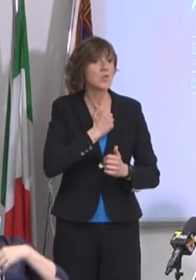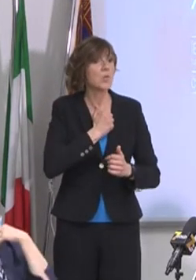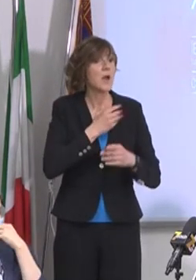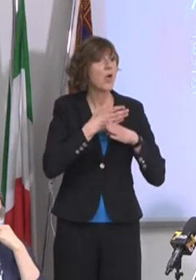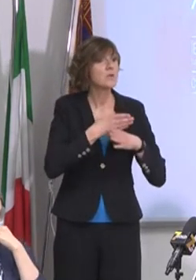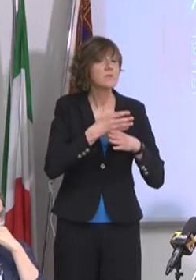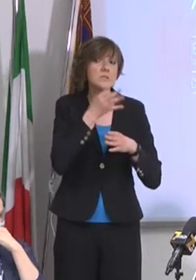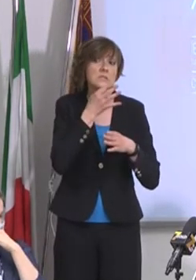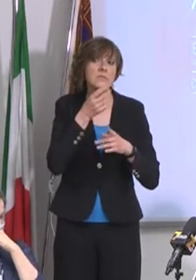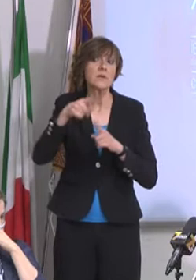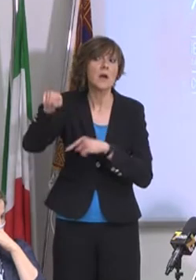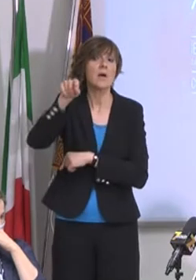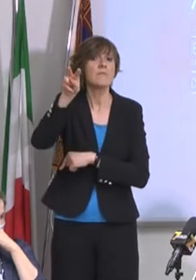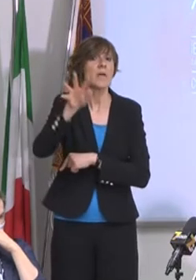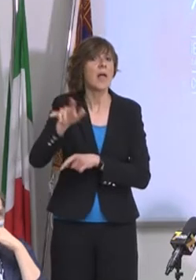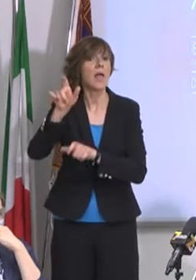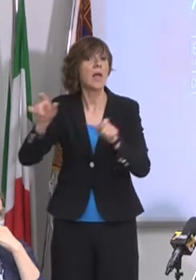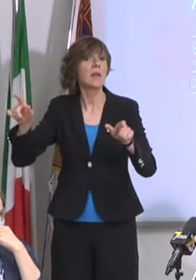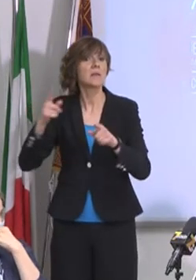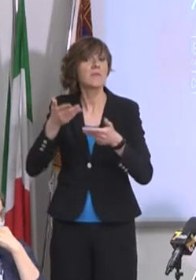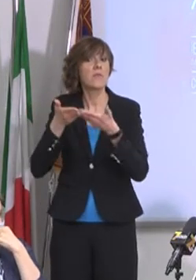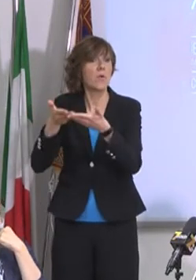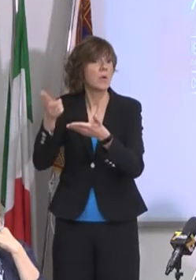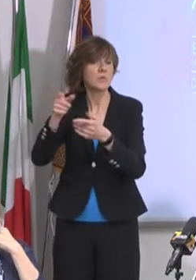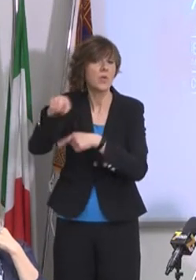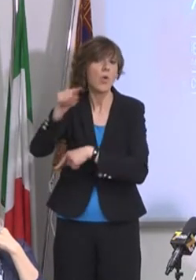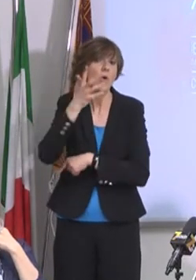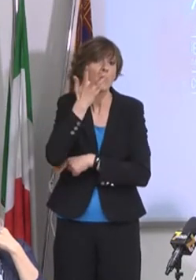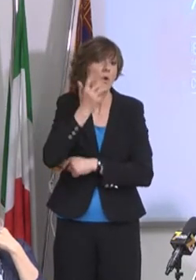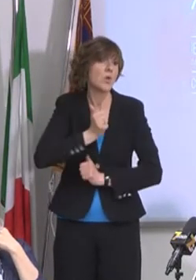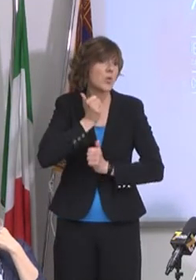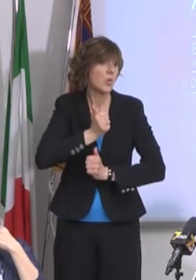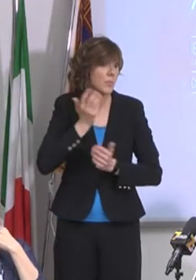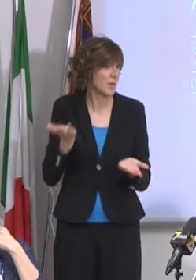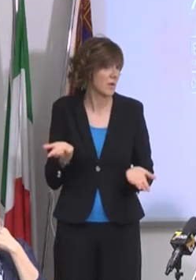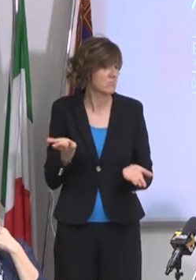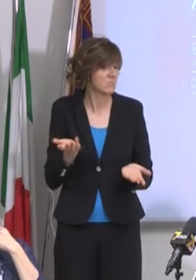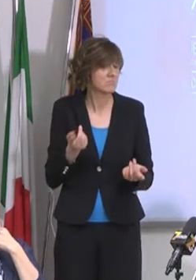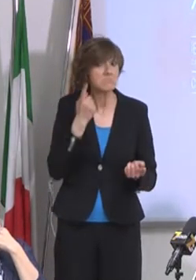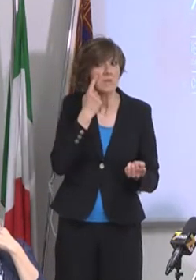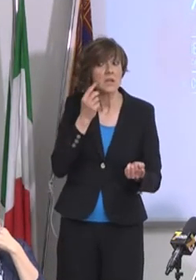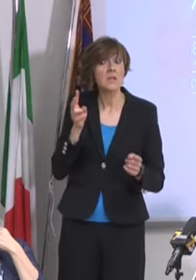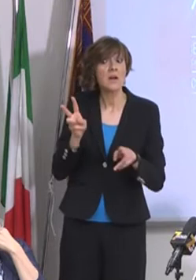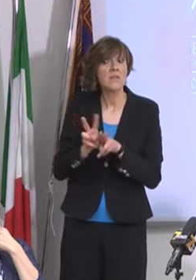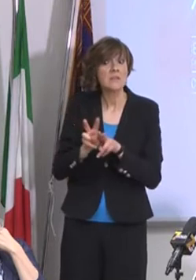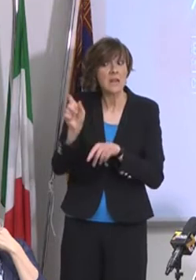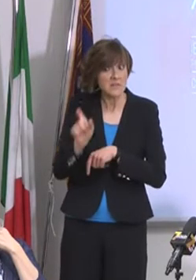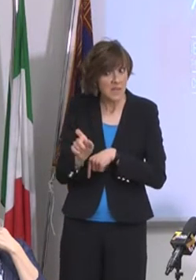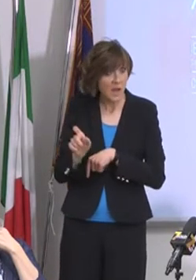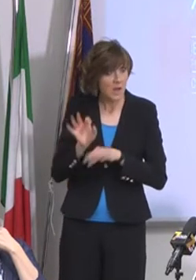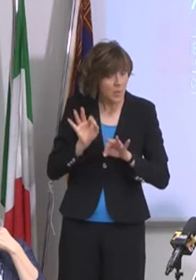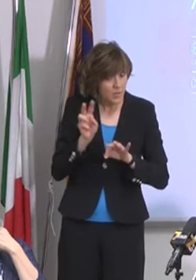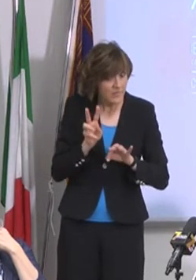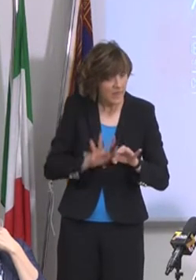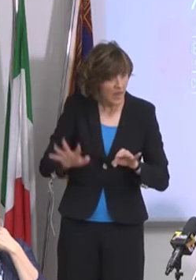fare i veneti perché veneti vogliono tanto è vero che se non ricordo male mia intervista ho detto guardate che fatta l'italia invece ho votato all'autonomia